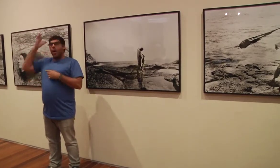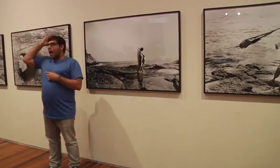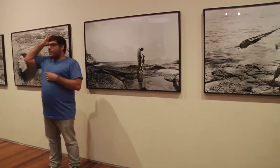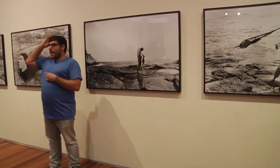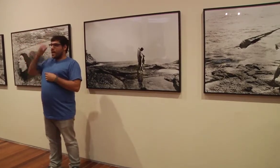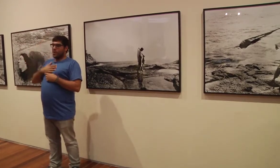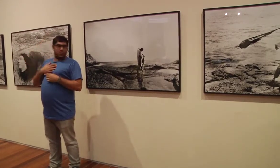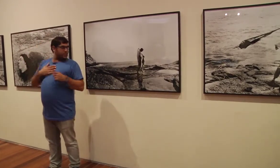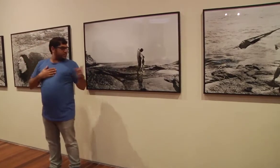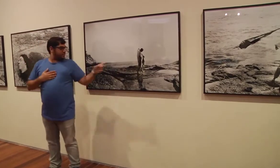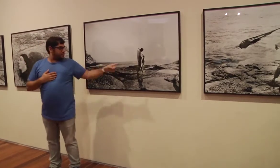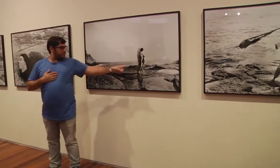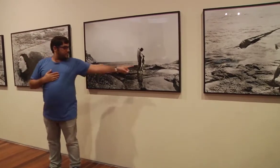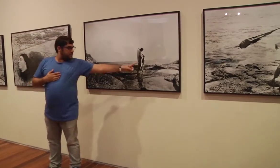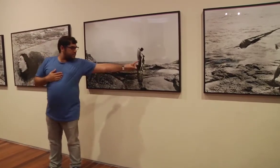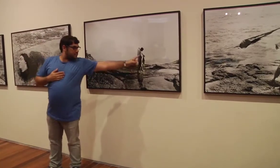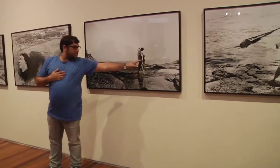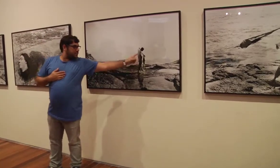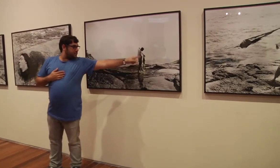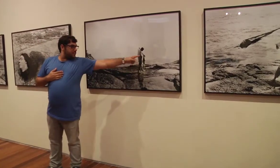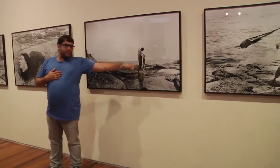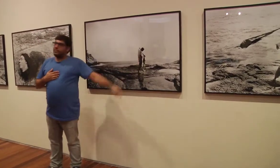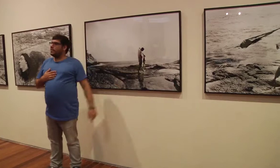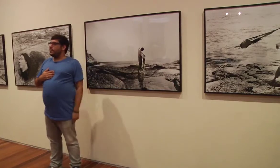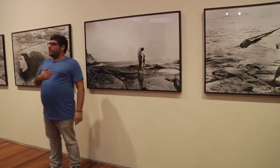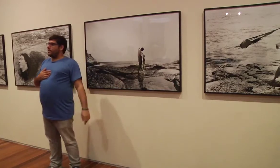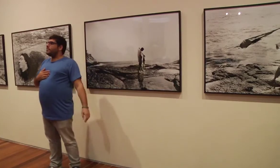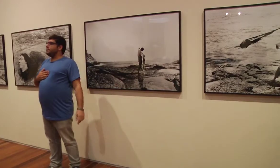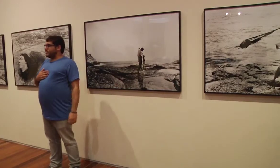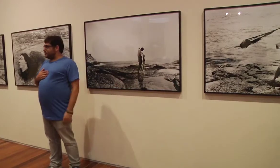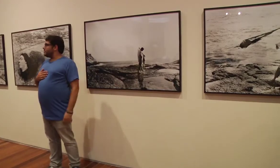trabalha com uma fotografia em preto e branco, na verdade.